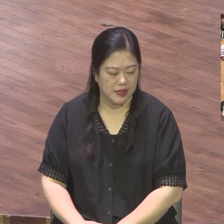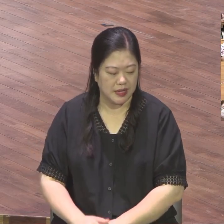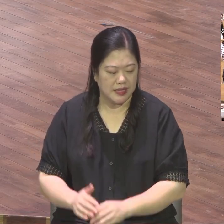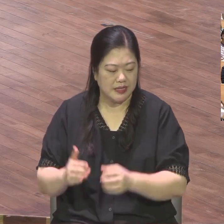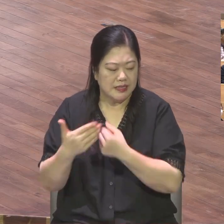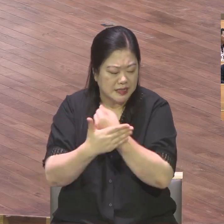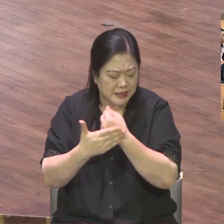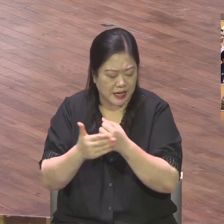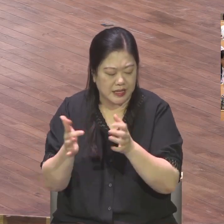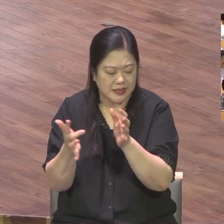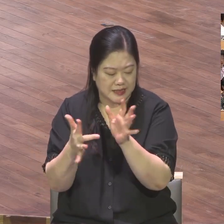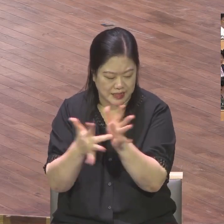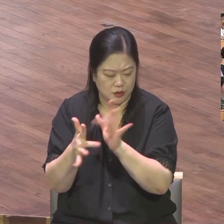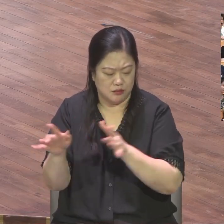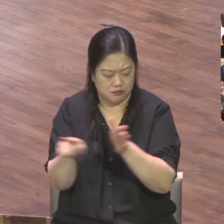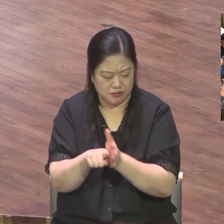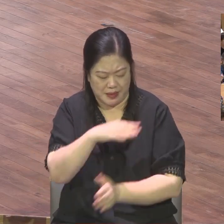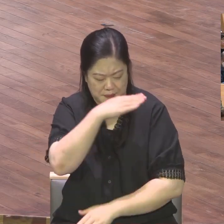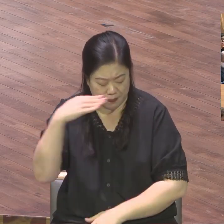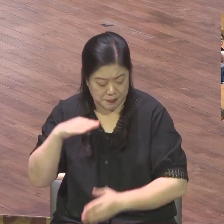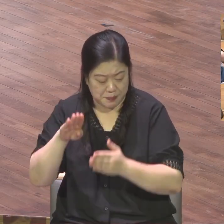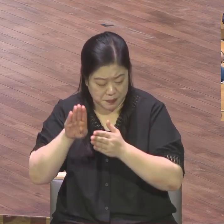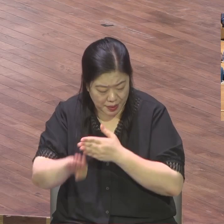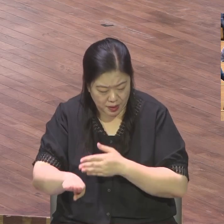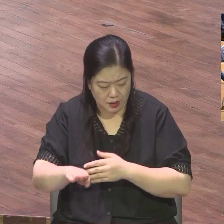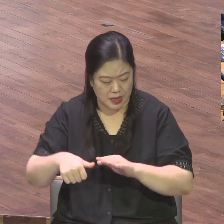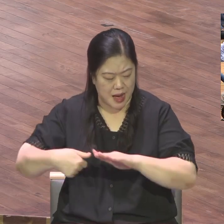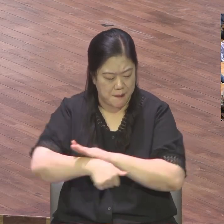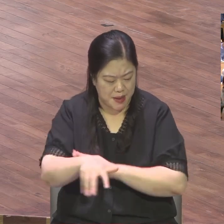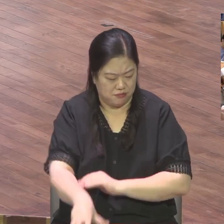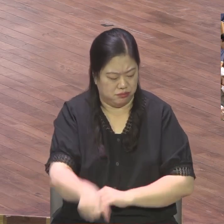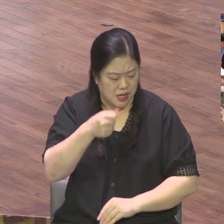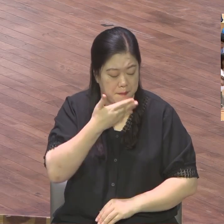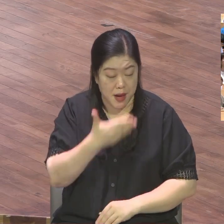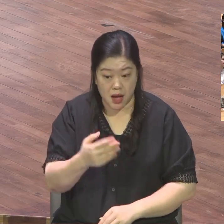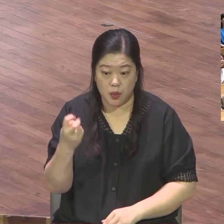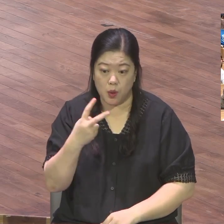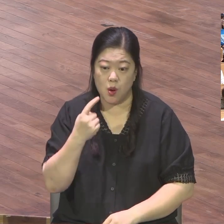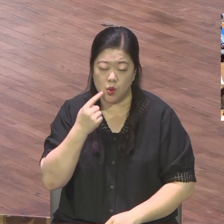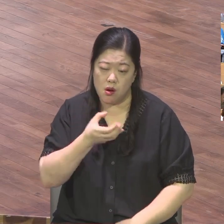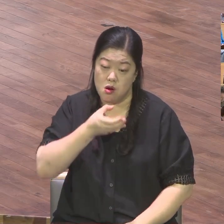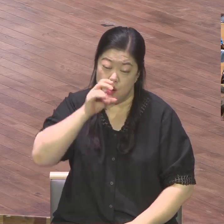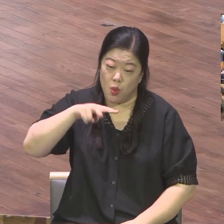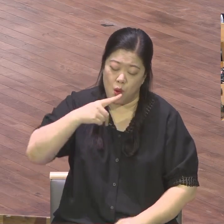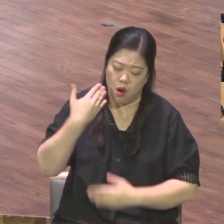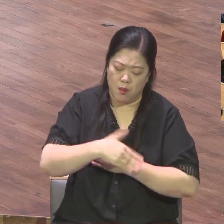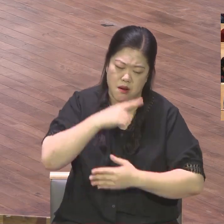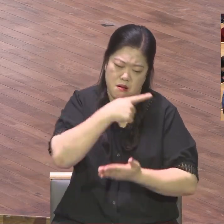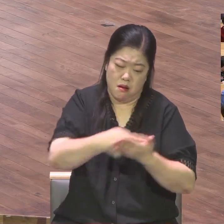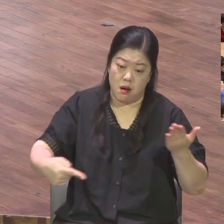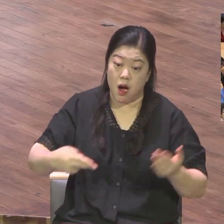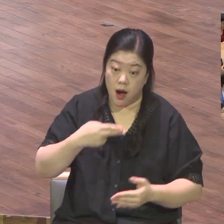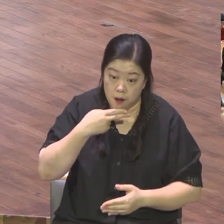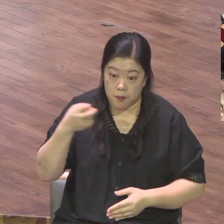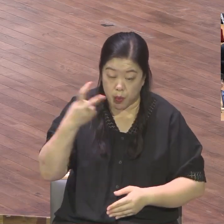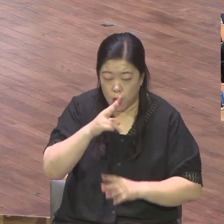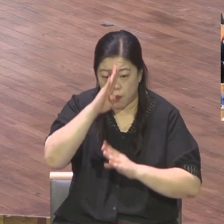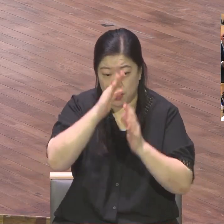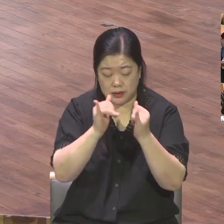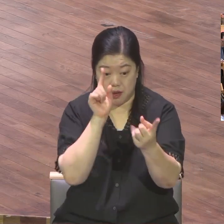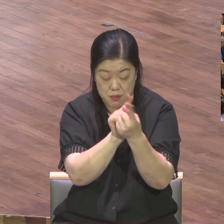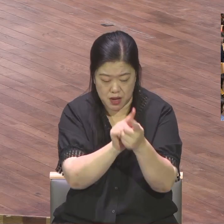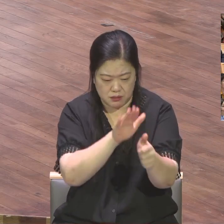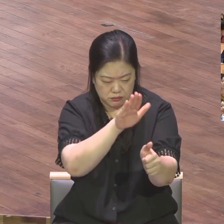뱀을 집어올리며 무슨 독을 마실지라도 해를 받지 아니하며 병든 사람에게 손을 얹어적 나으리라 하시더라.